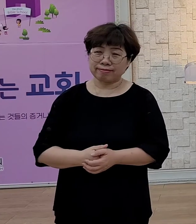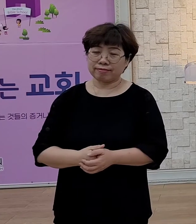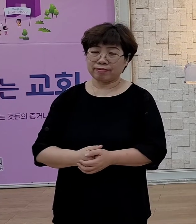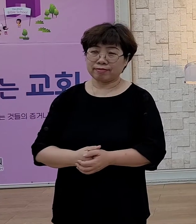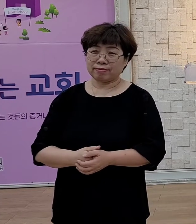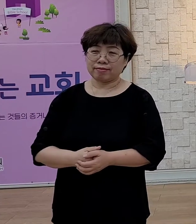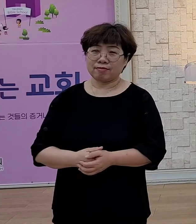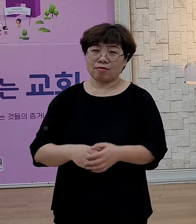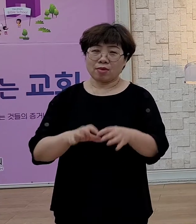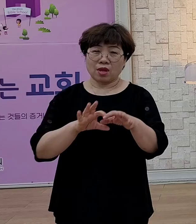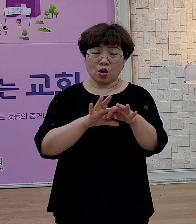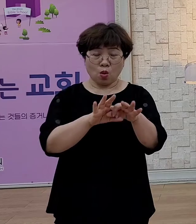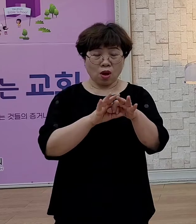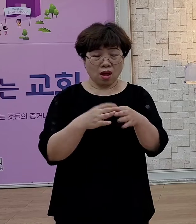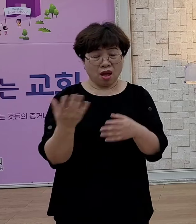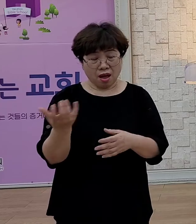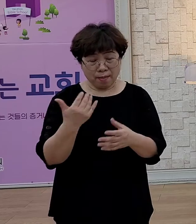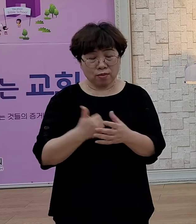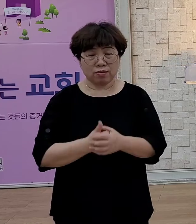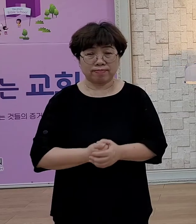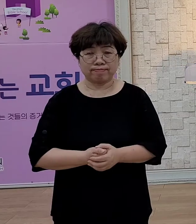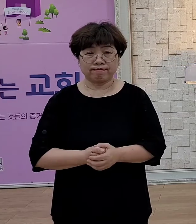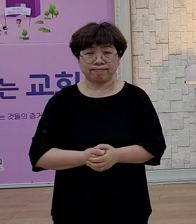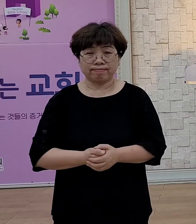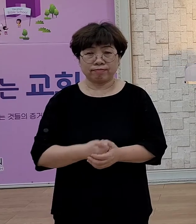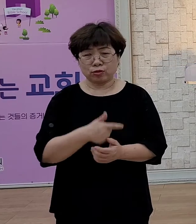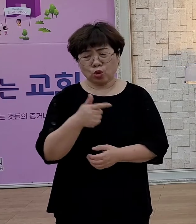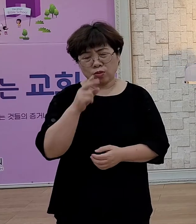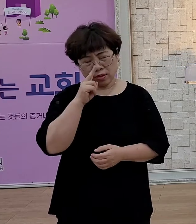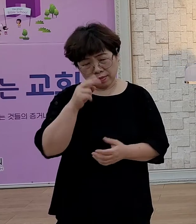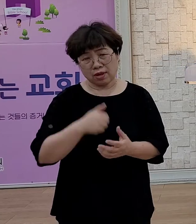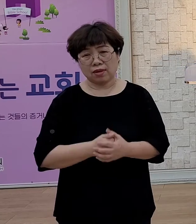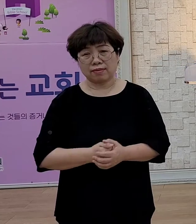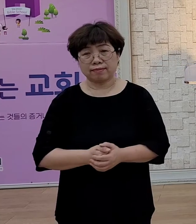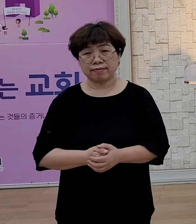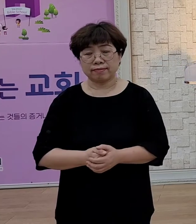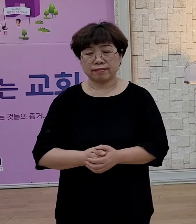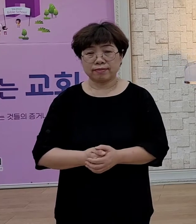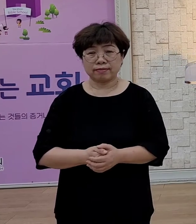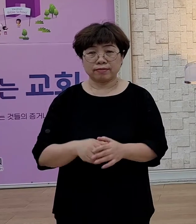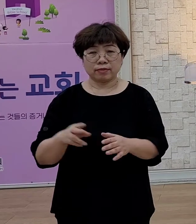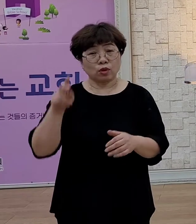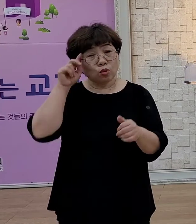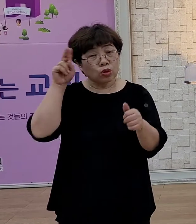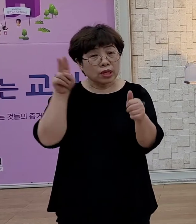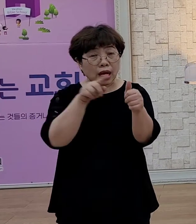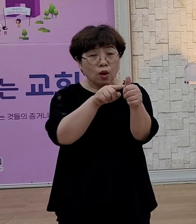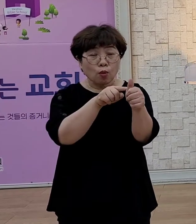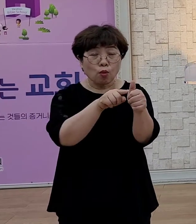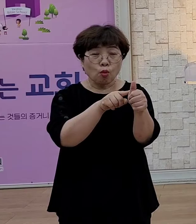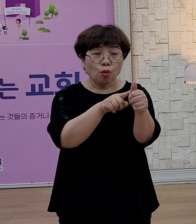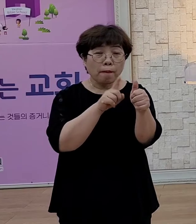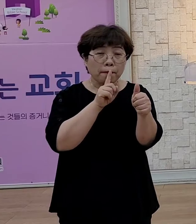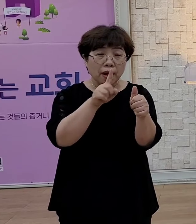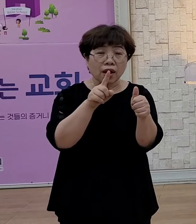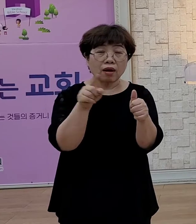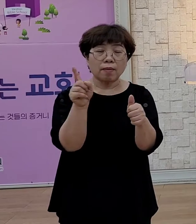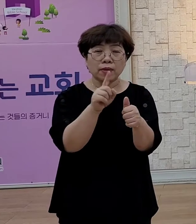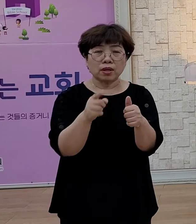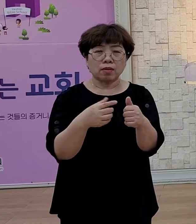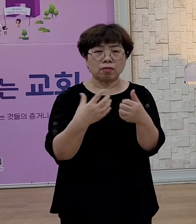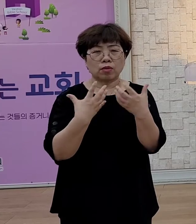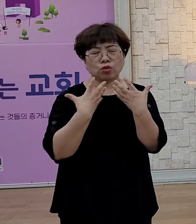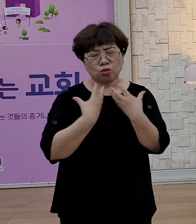이런 관계의 아픔, 여러분 이게 생길지라도 오늘 야고보가 우리에게 주신 메시지가 뭐예요?